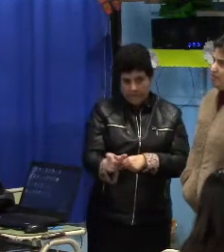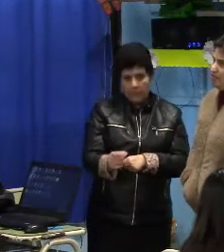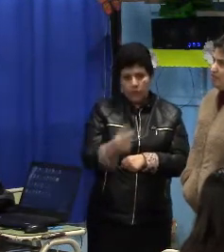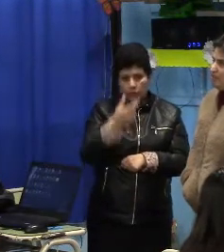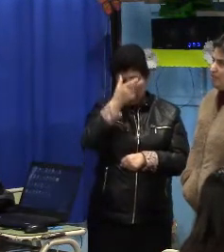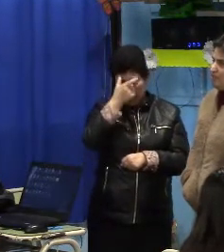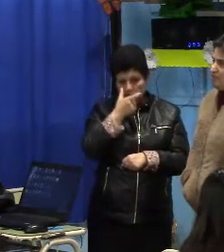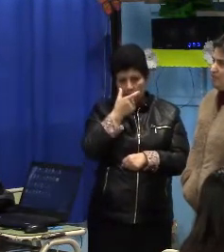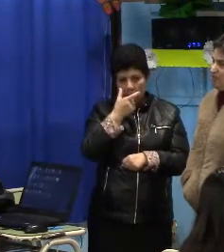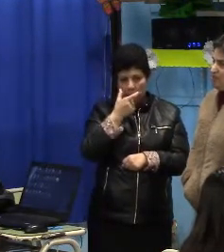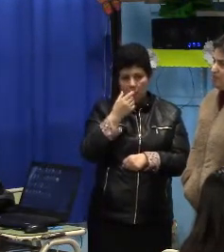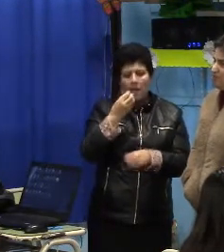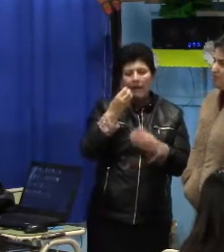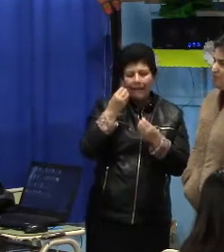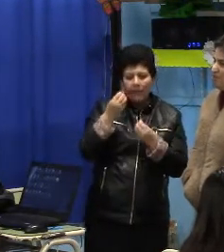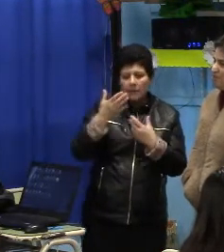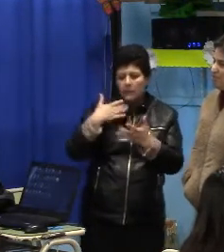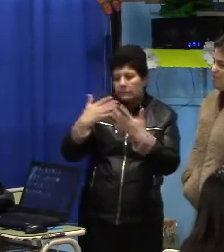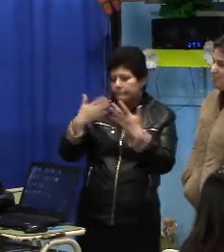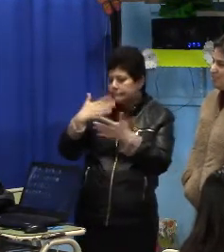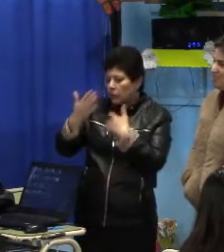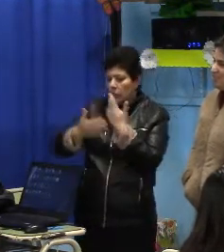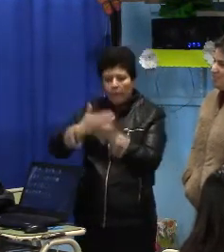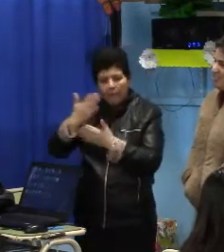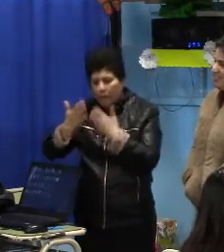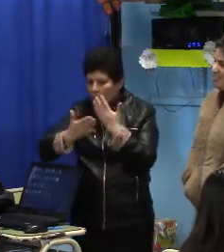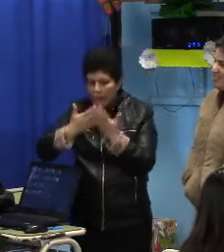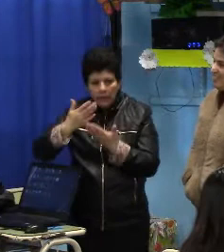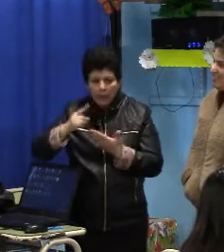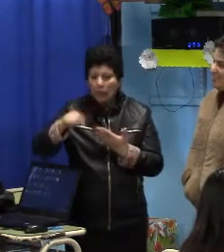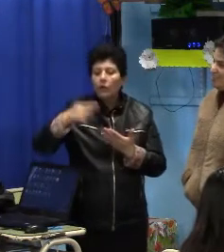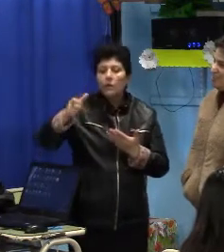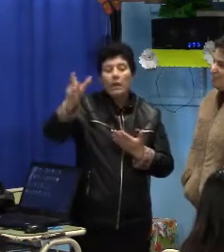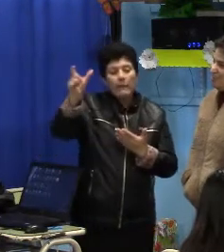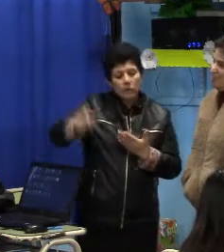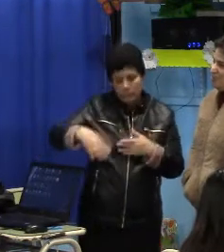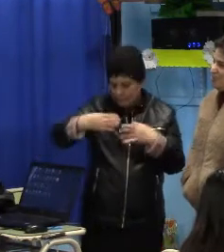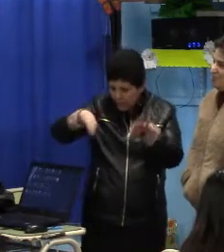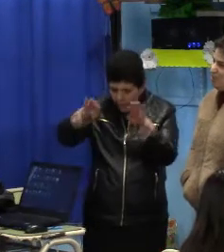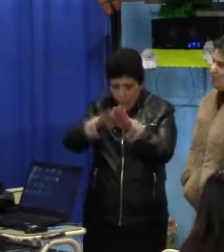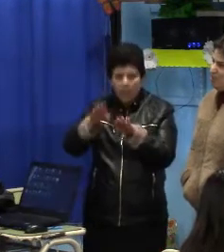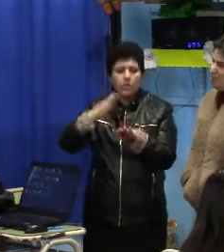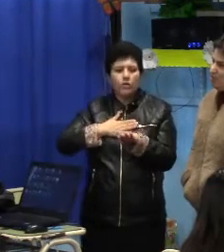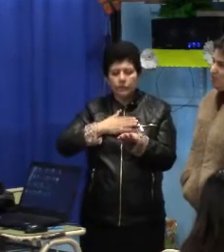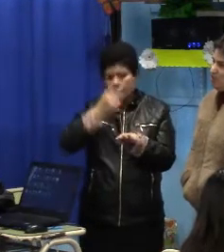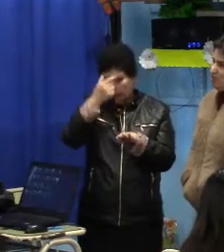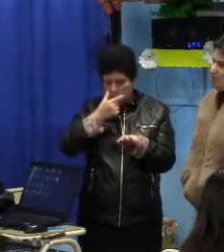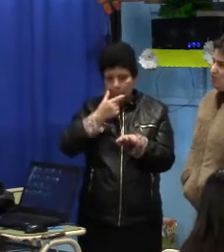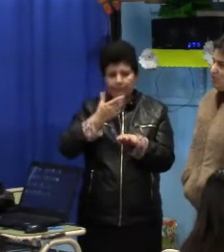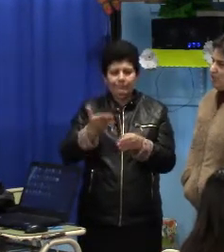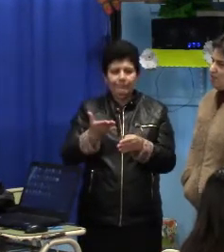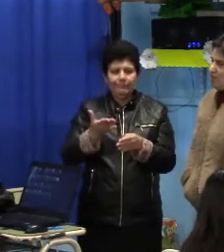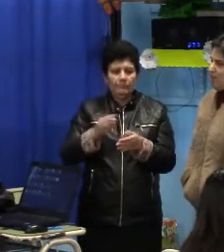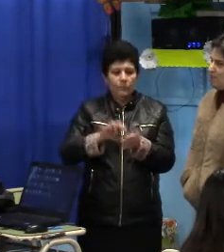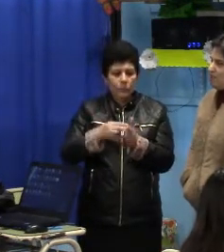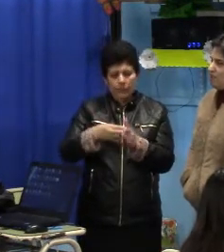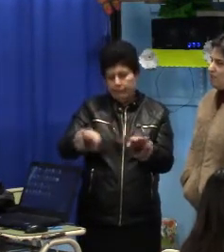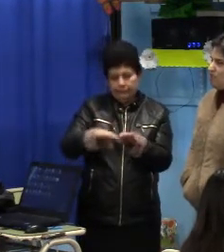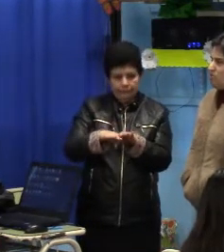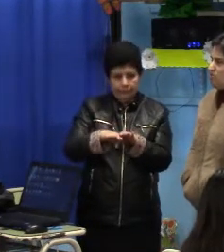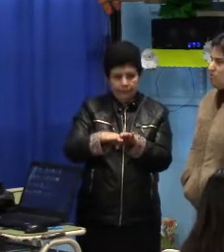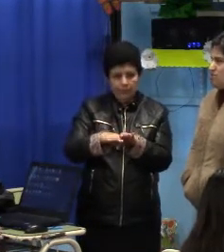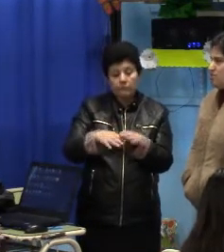con nosotros mismos. O sea, con personas que tengan el mismo problema que nosotros. Y se